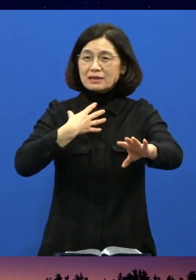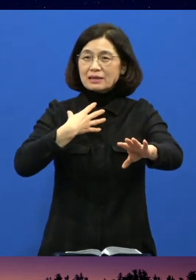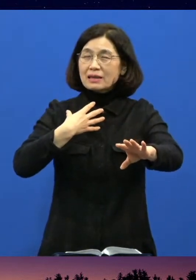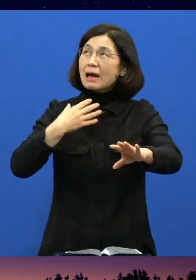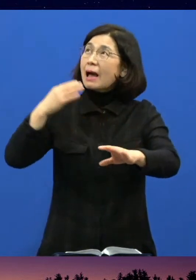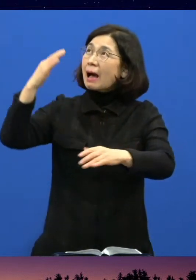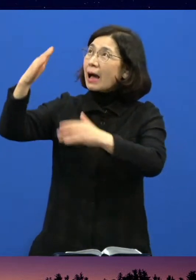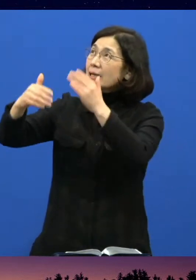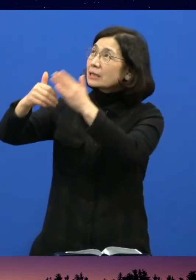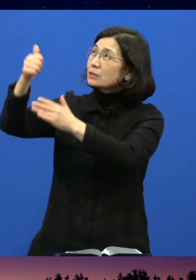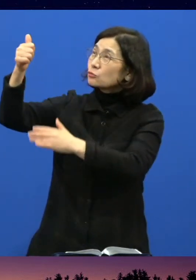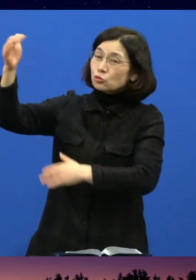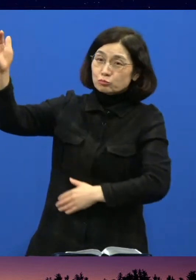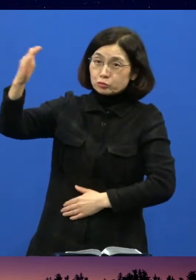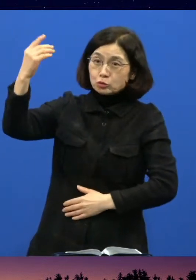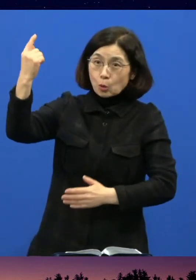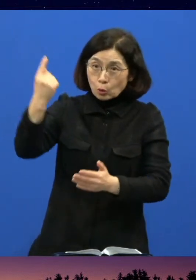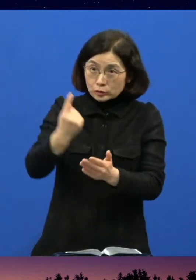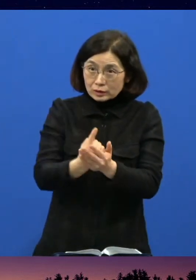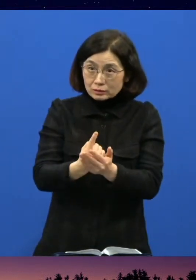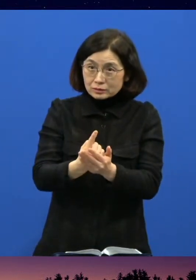사람들이에요.